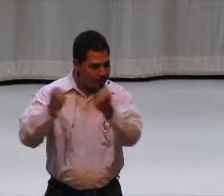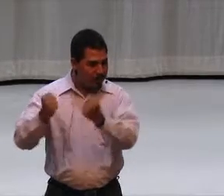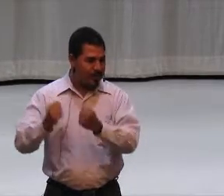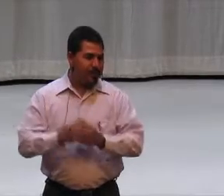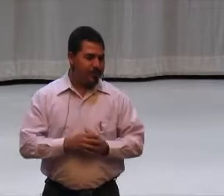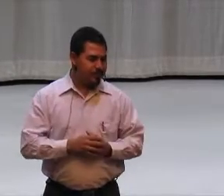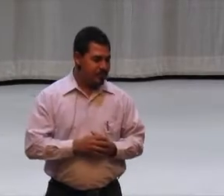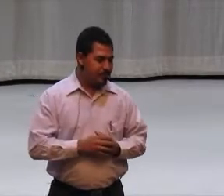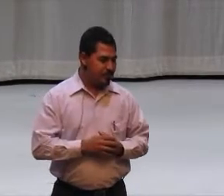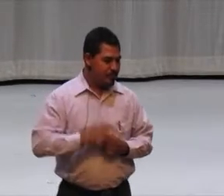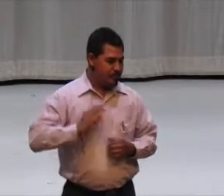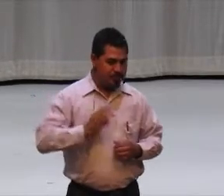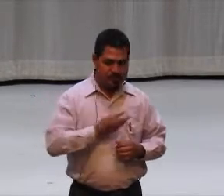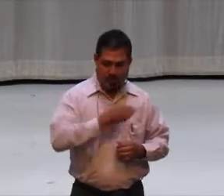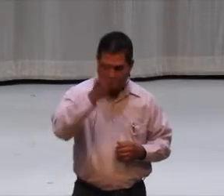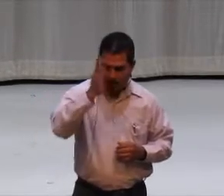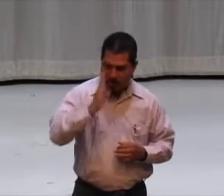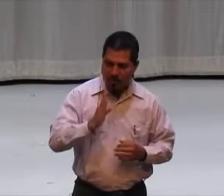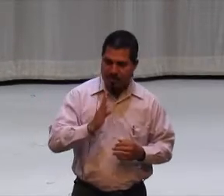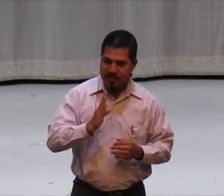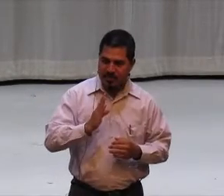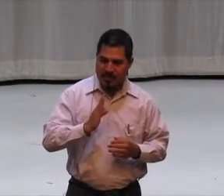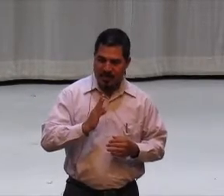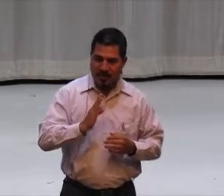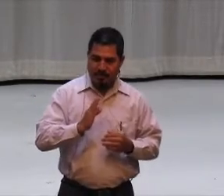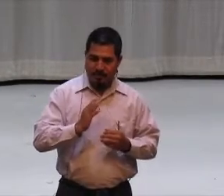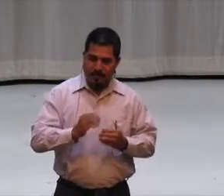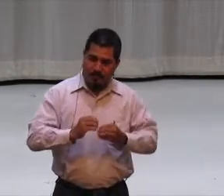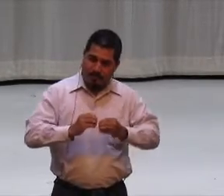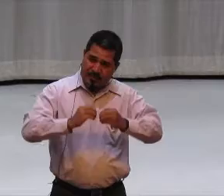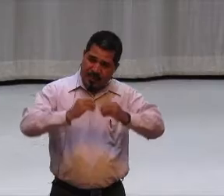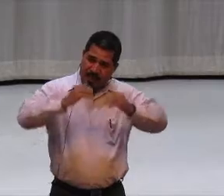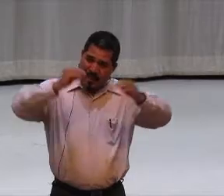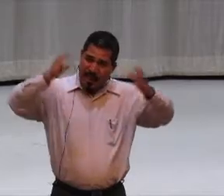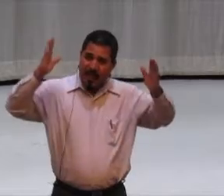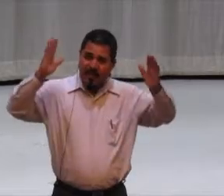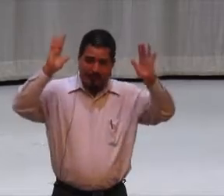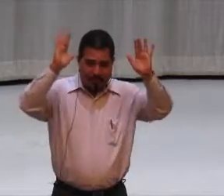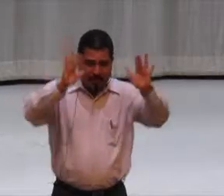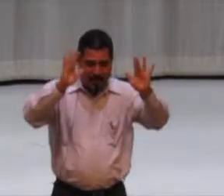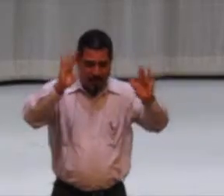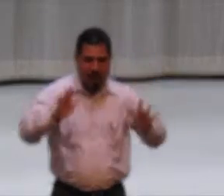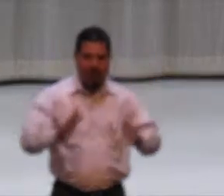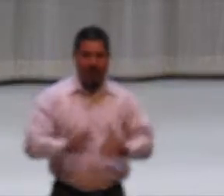omnipotente, de nuestro Dios de gran misericordia,